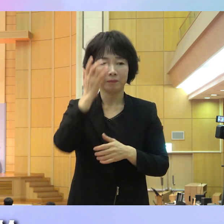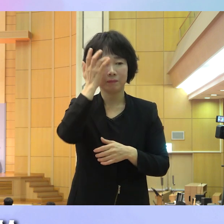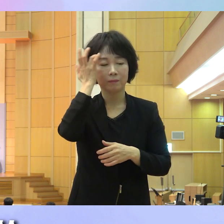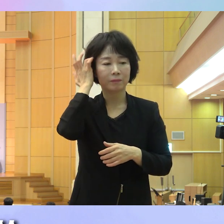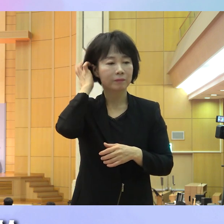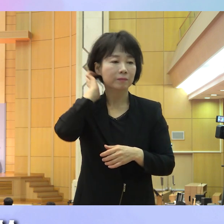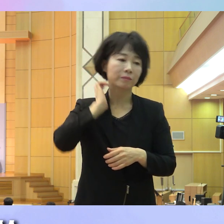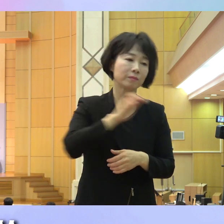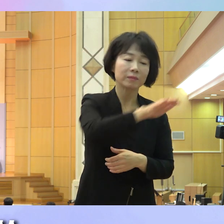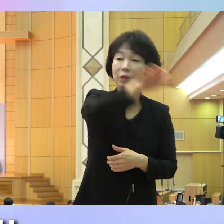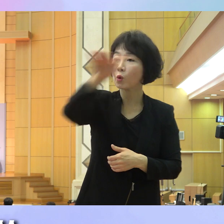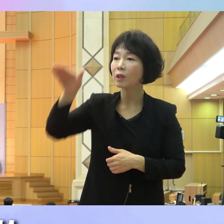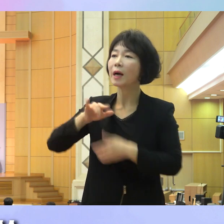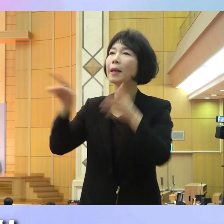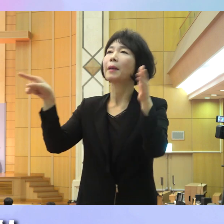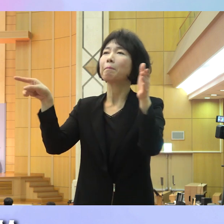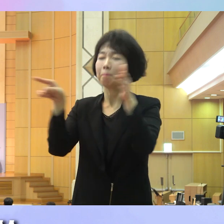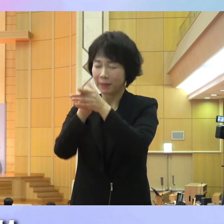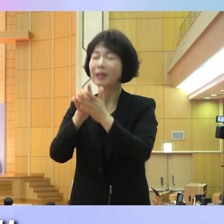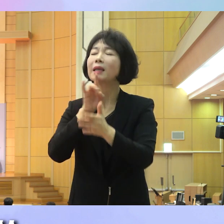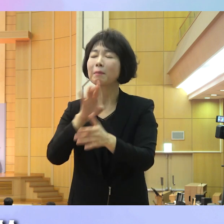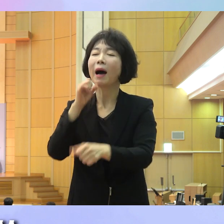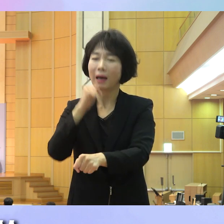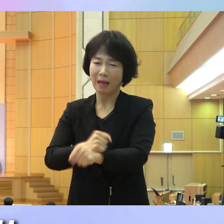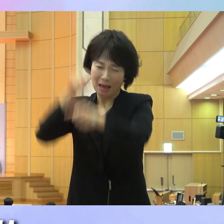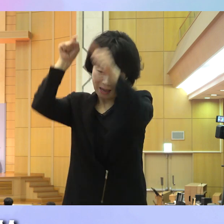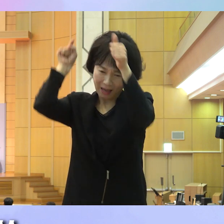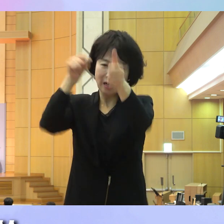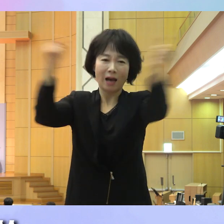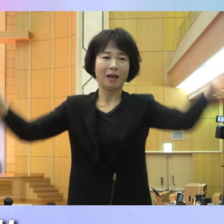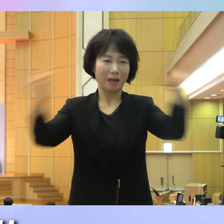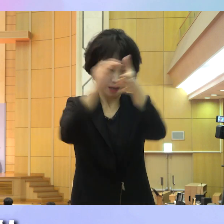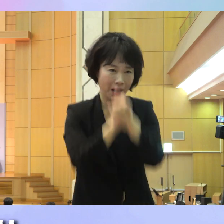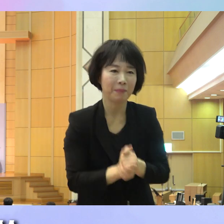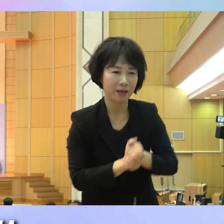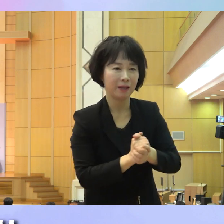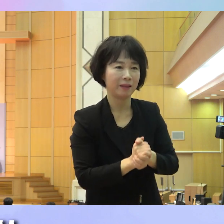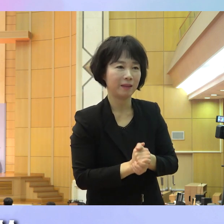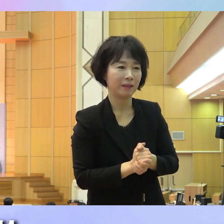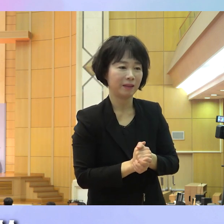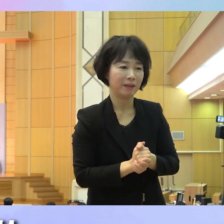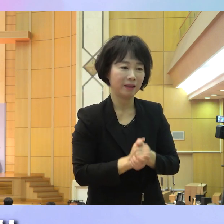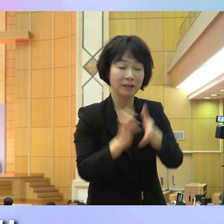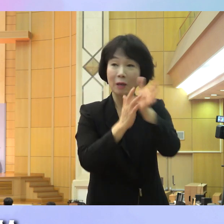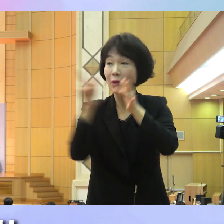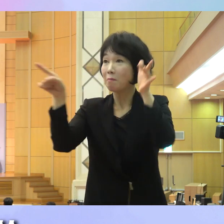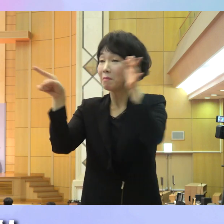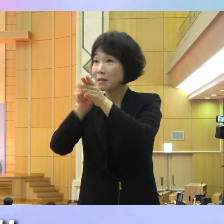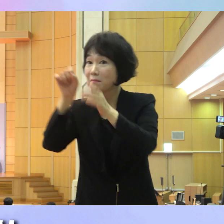뭐만 하라? 믿기만 하라. 예수님이 십자가 지시면서 다 이루었으니 믿는 순간